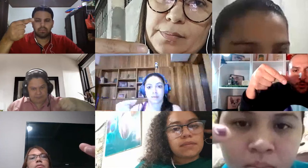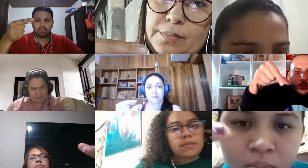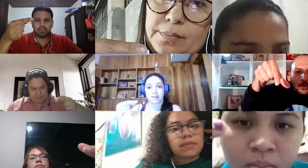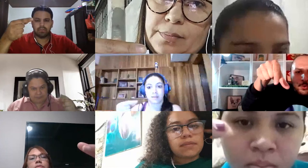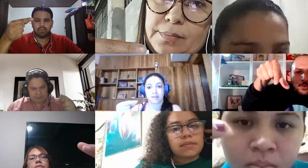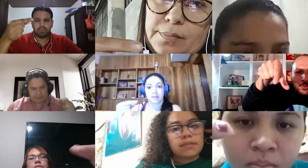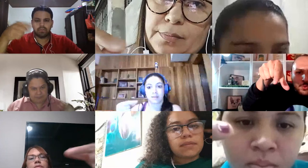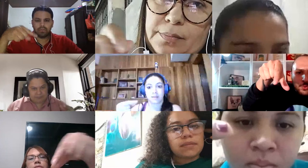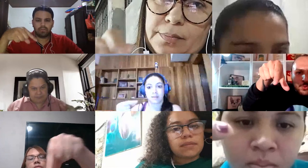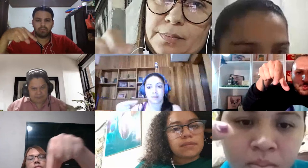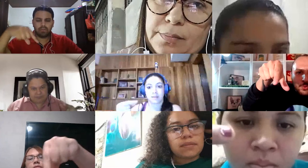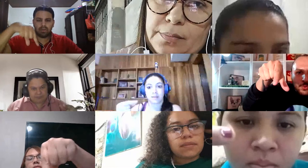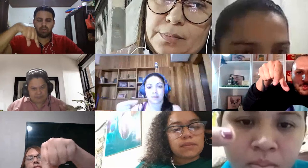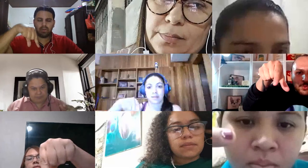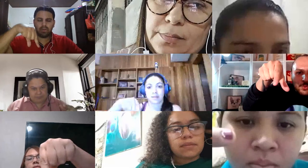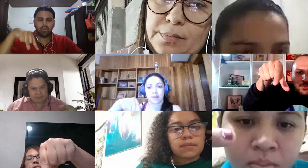Q.